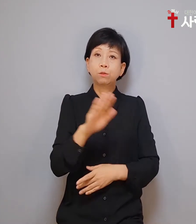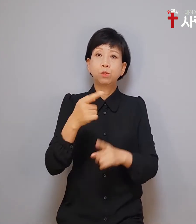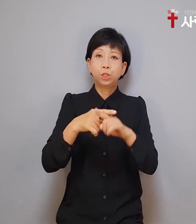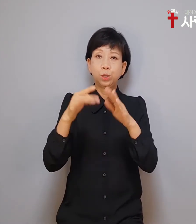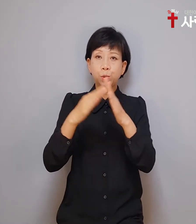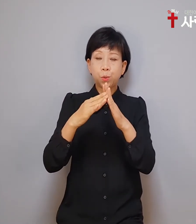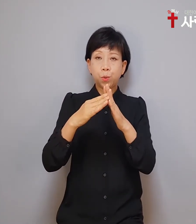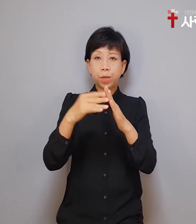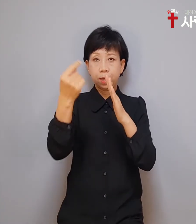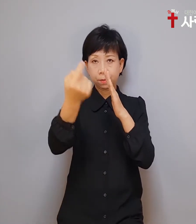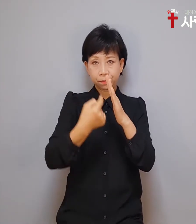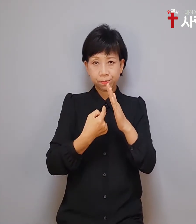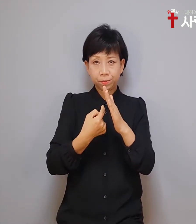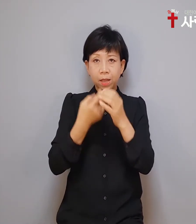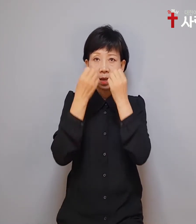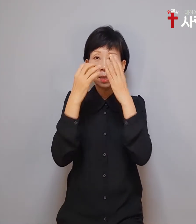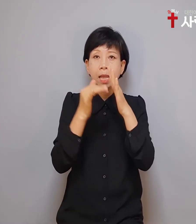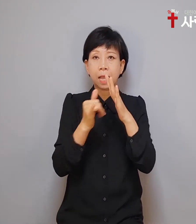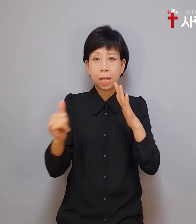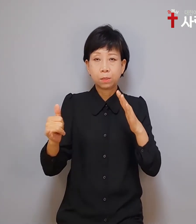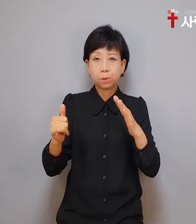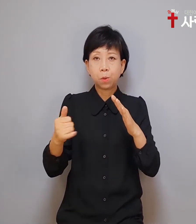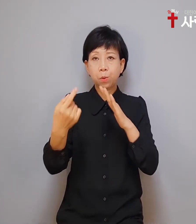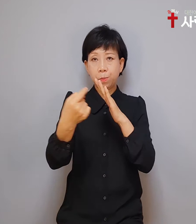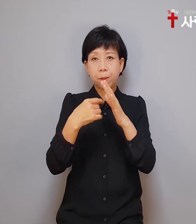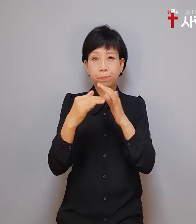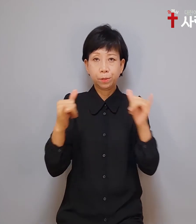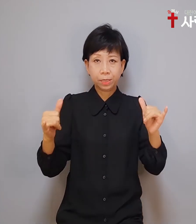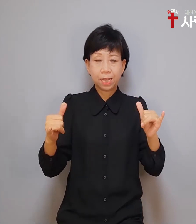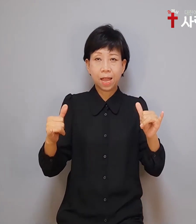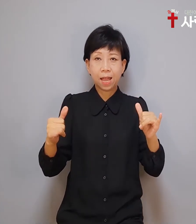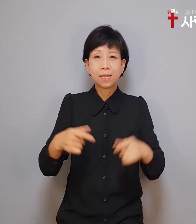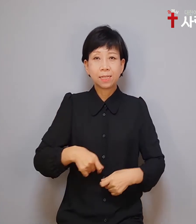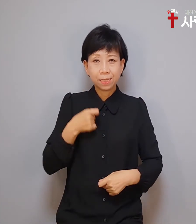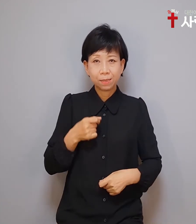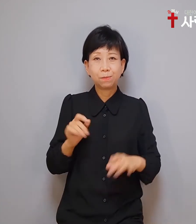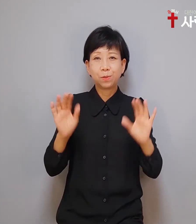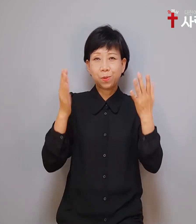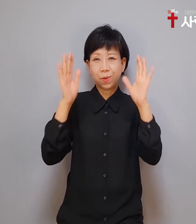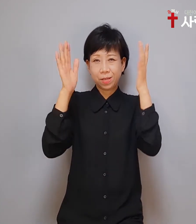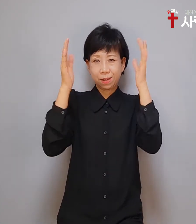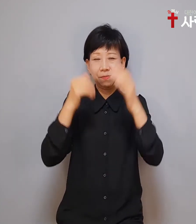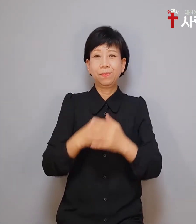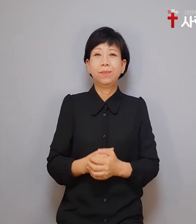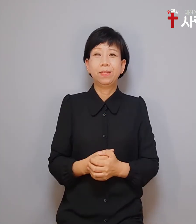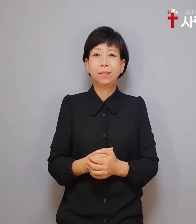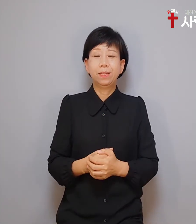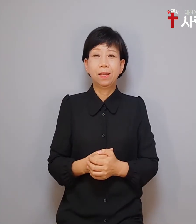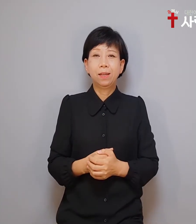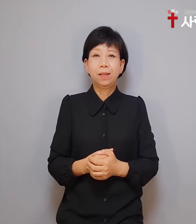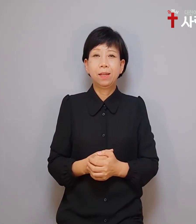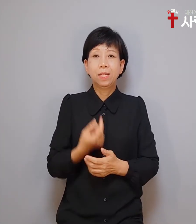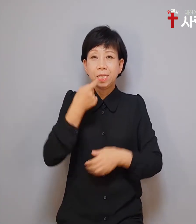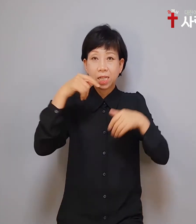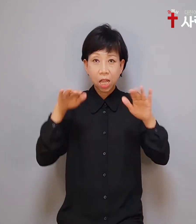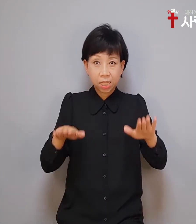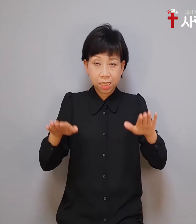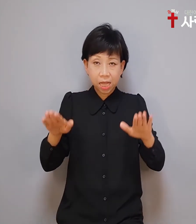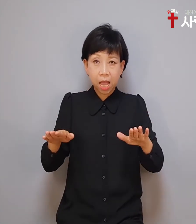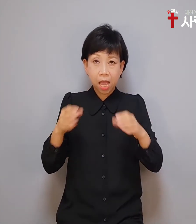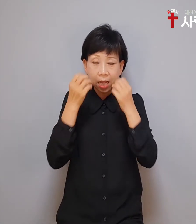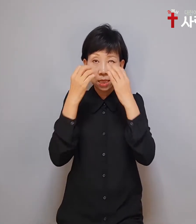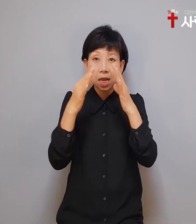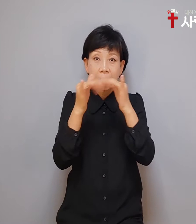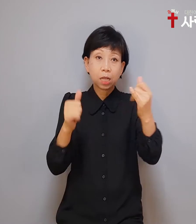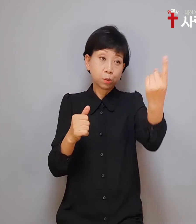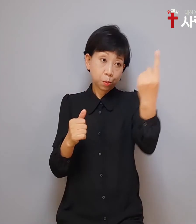찾아주신 새가족 및 방문자 여러분을 진심으로 환영합니다. 우리 교회의 천사는 한 명의 세